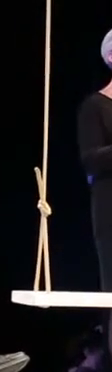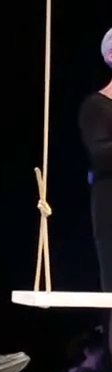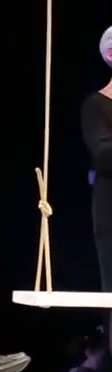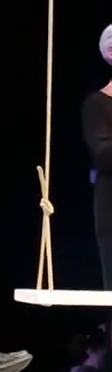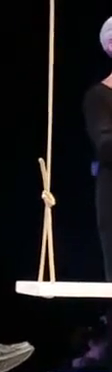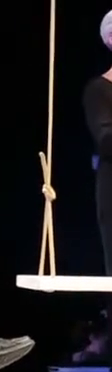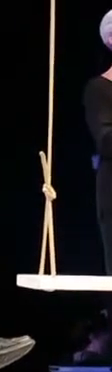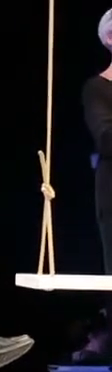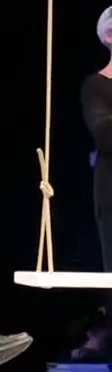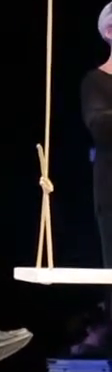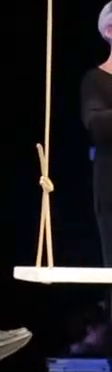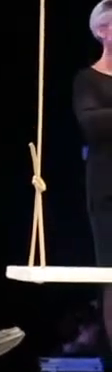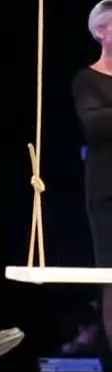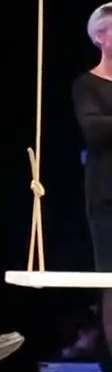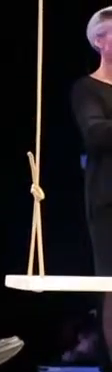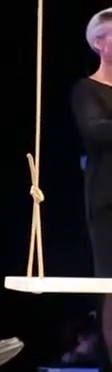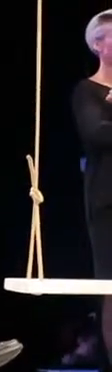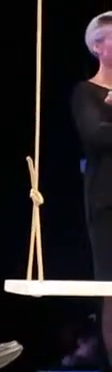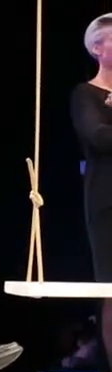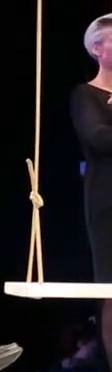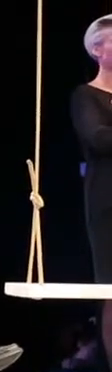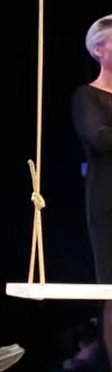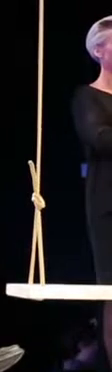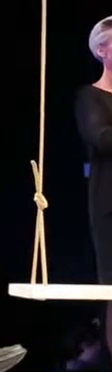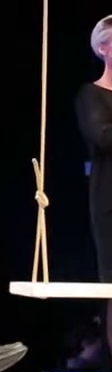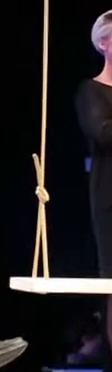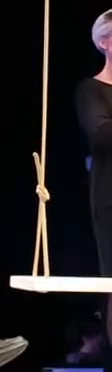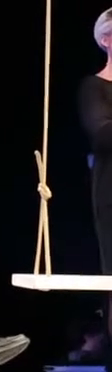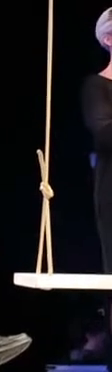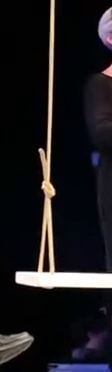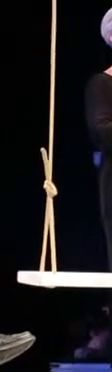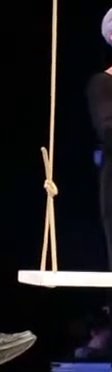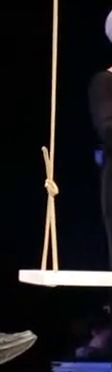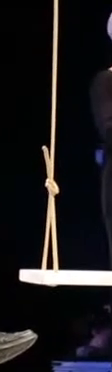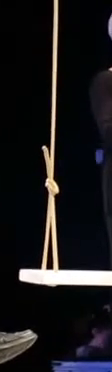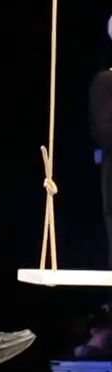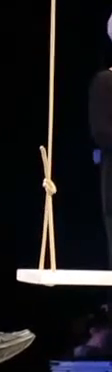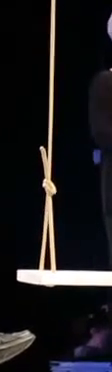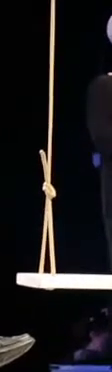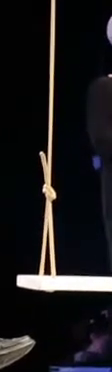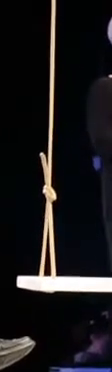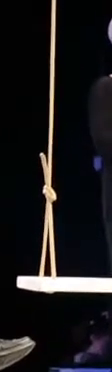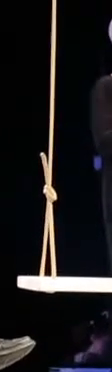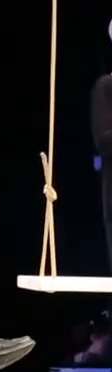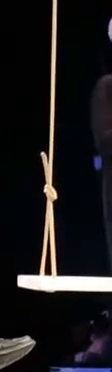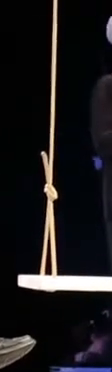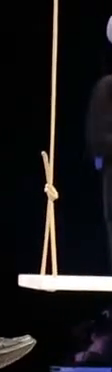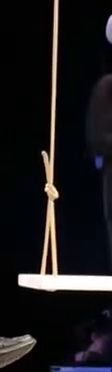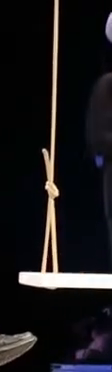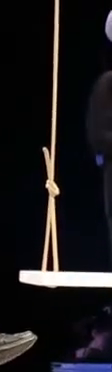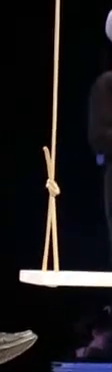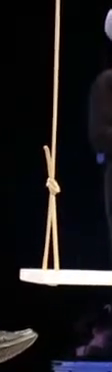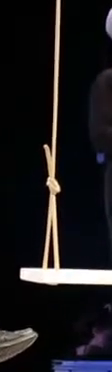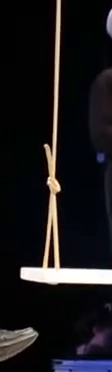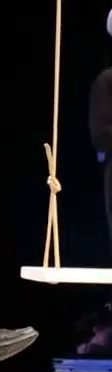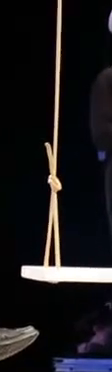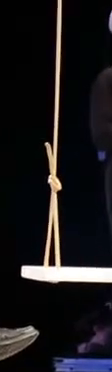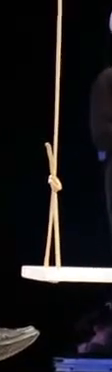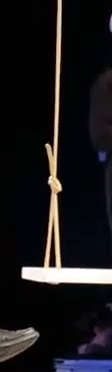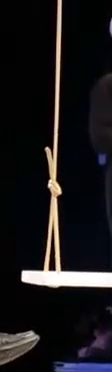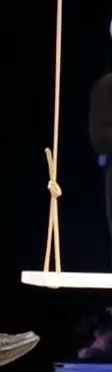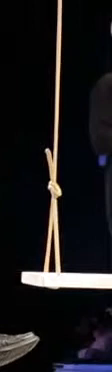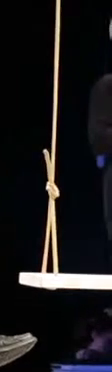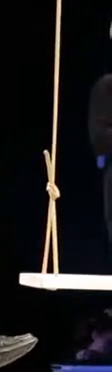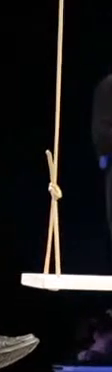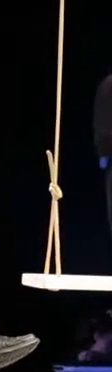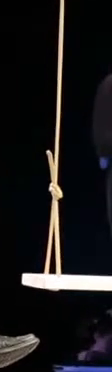slå allianser med andra aktörer. Mm. Jag tror det är väldigt viktigt att miljörörelsen inte är miljörörelse och liksom jobba